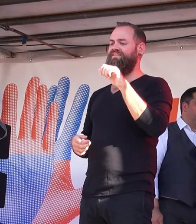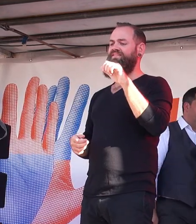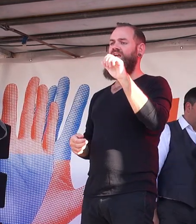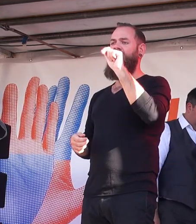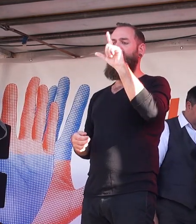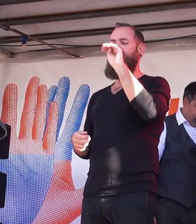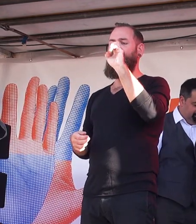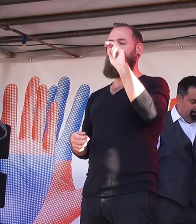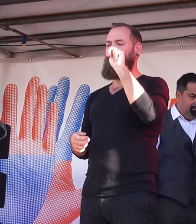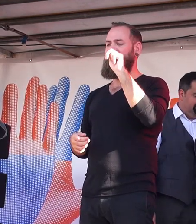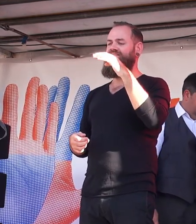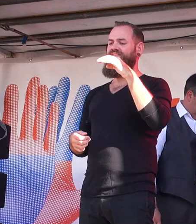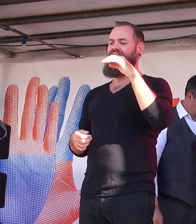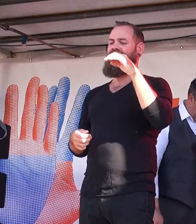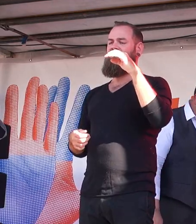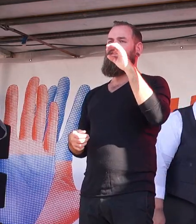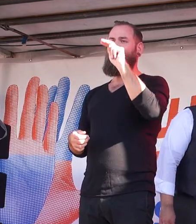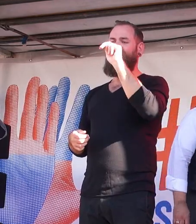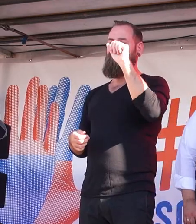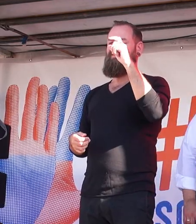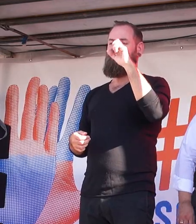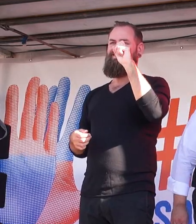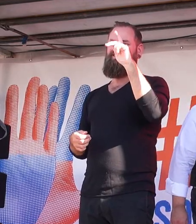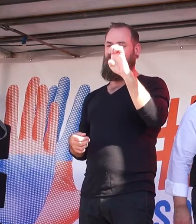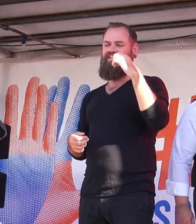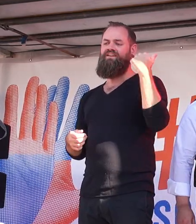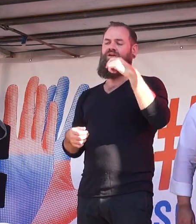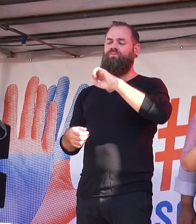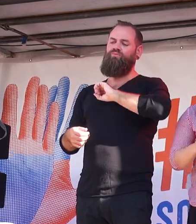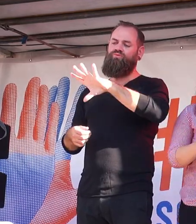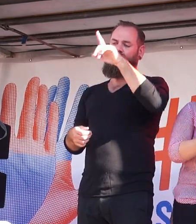des Zentralrats der Muslime in Deutschland. Herzlich willkommen, Ayman.